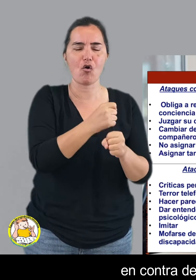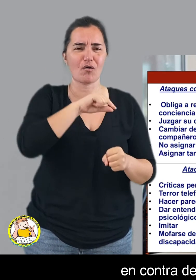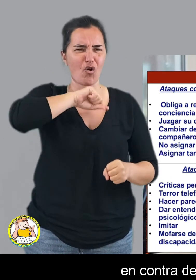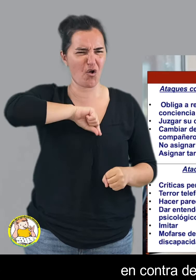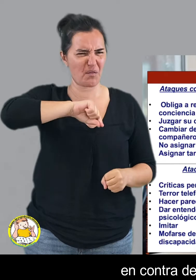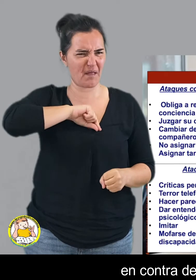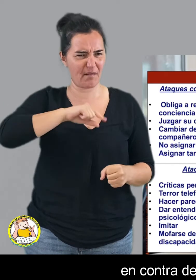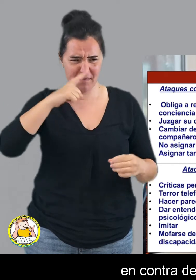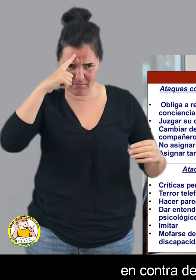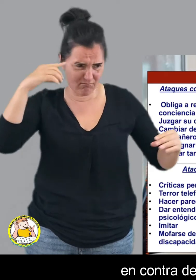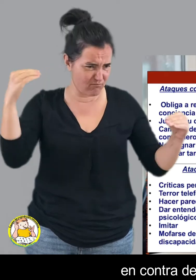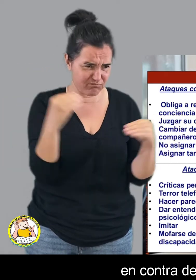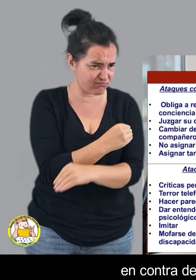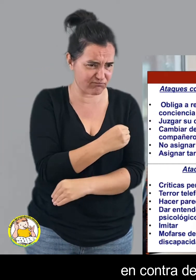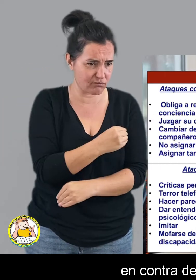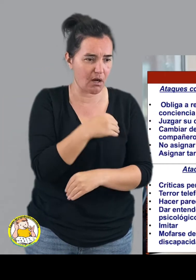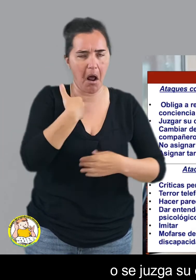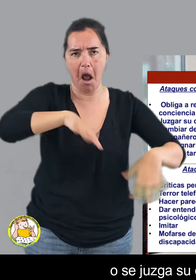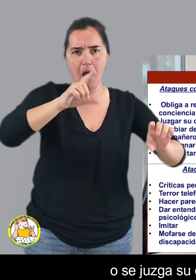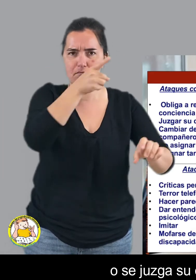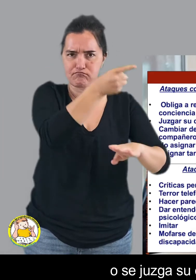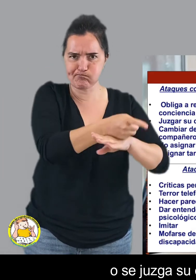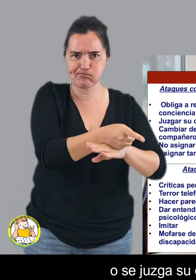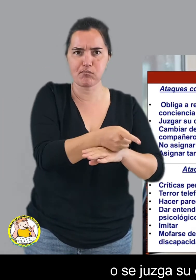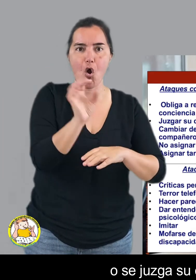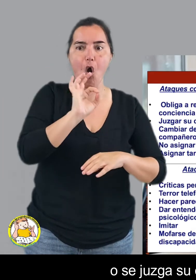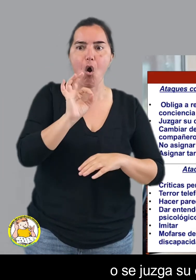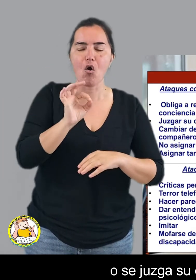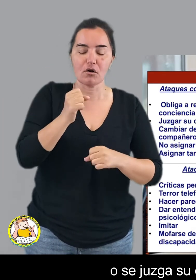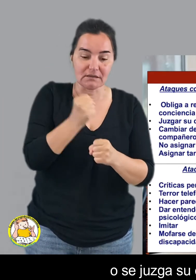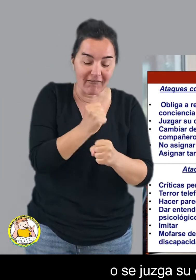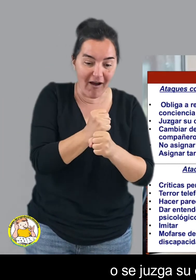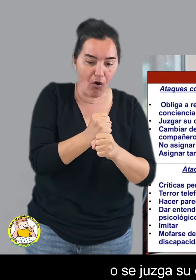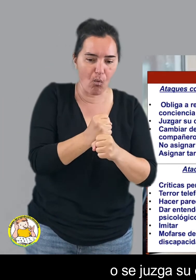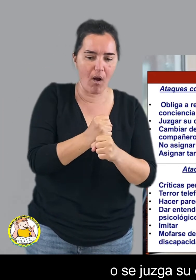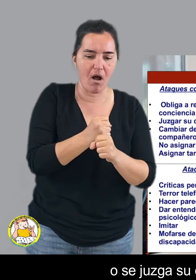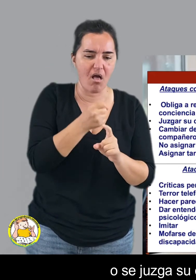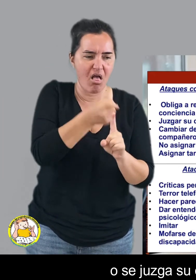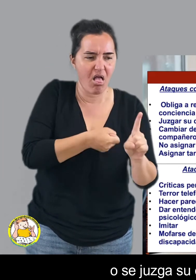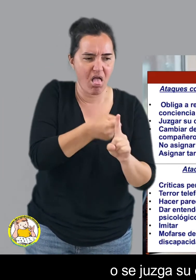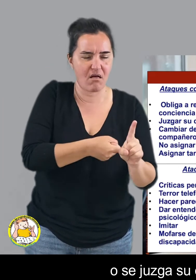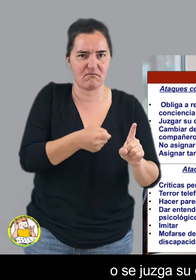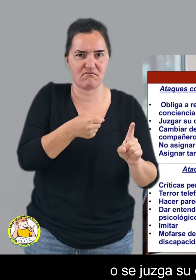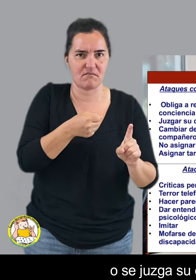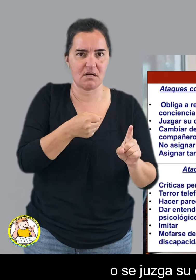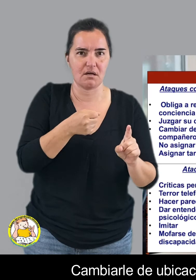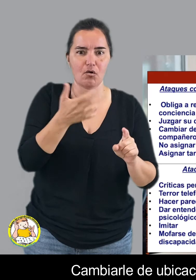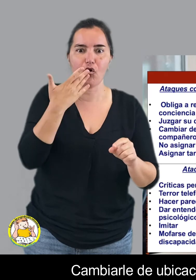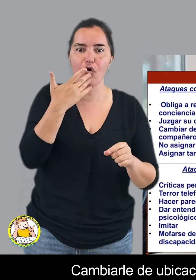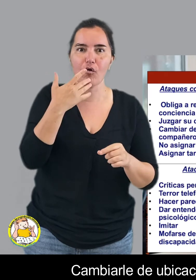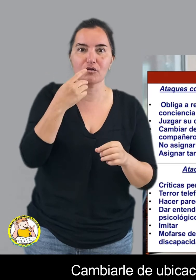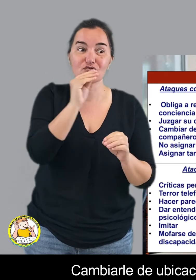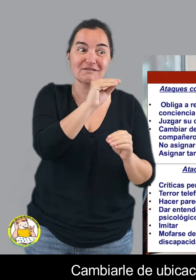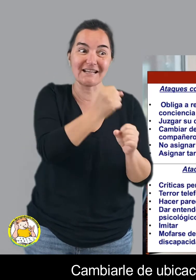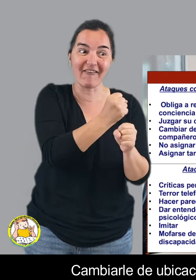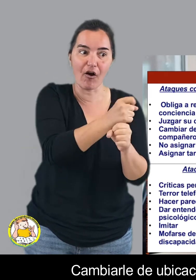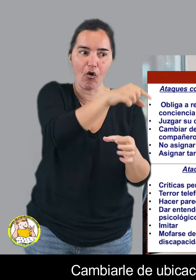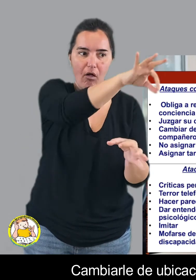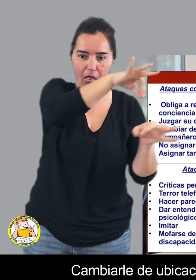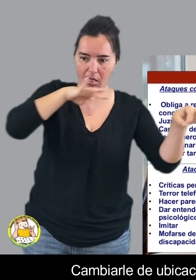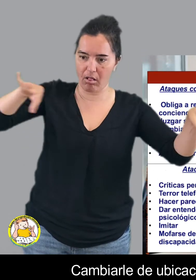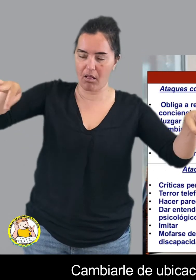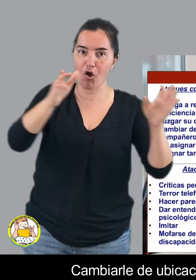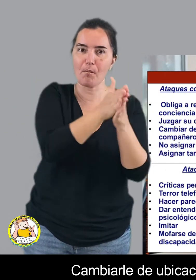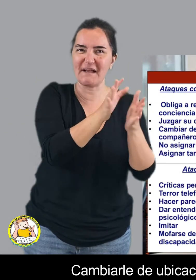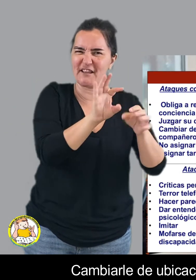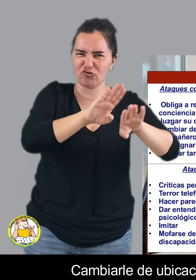en contra de su conciencia a un trabajador o se juzga su desempeño de manera ofensiva. Cambiarle de ubicación